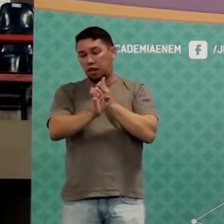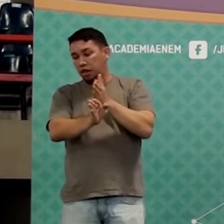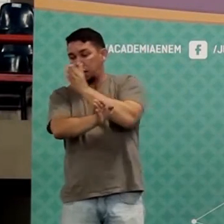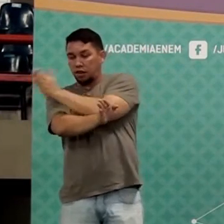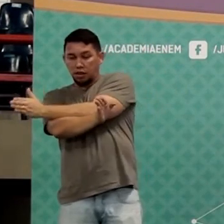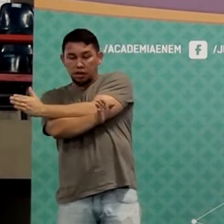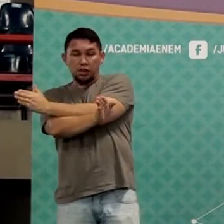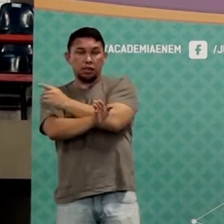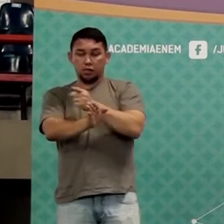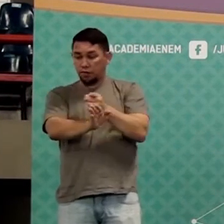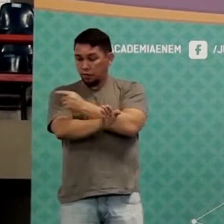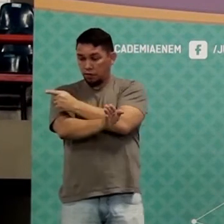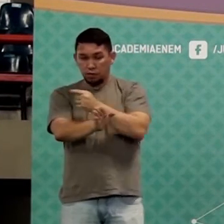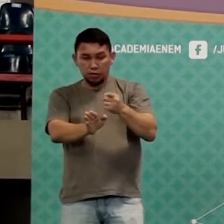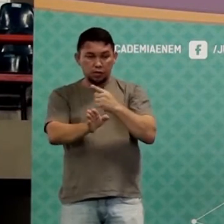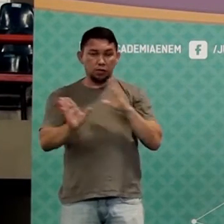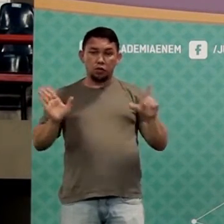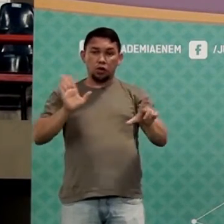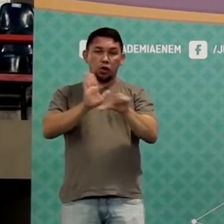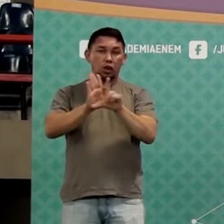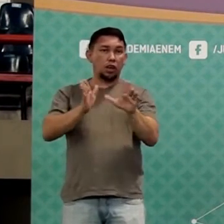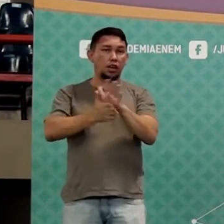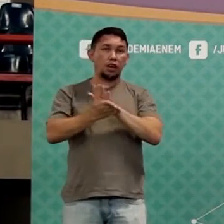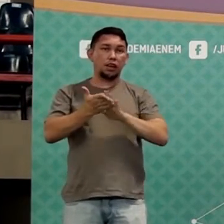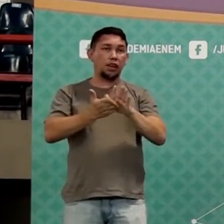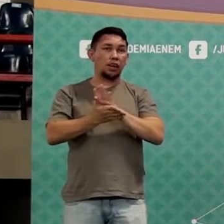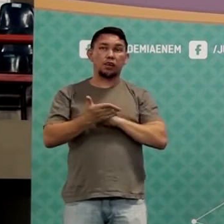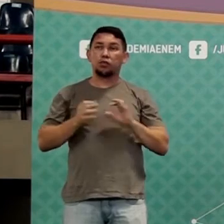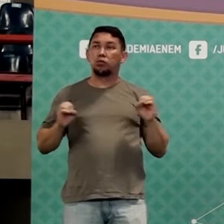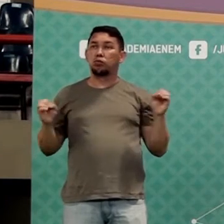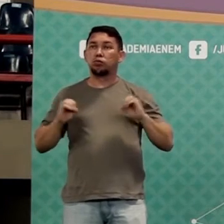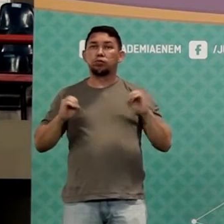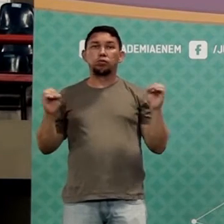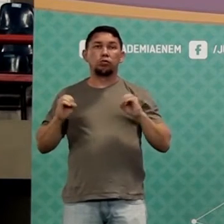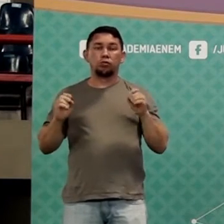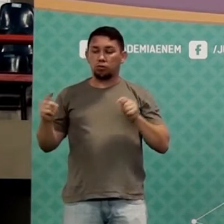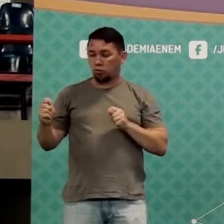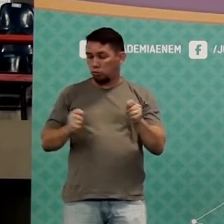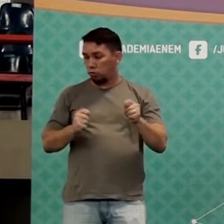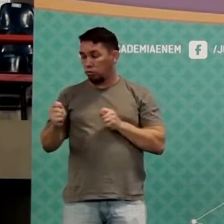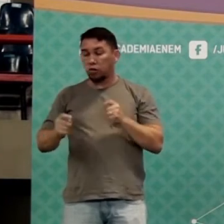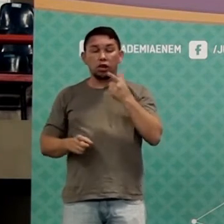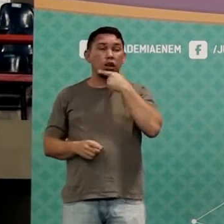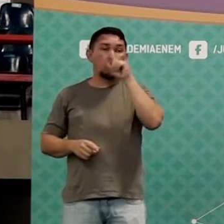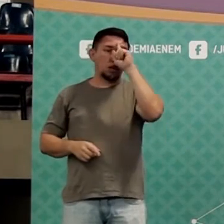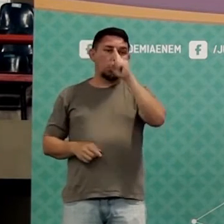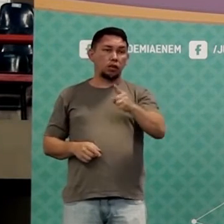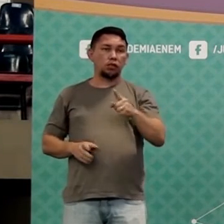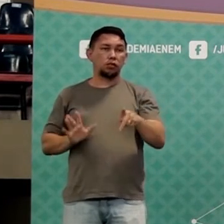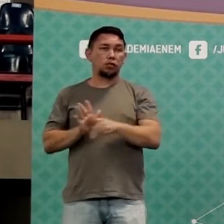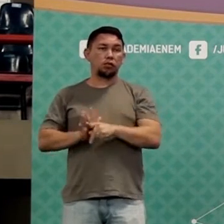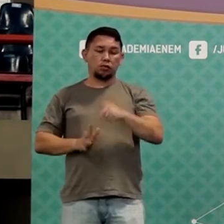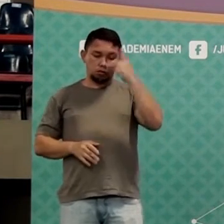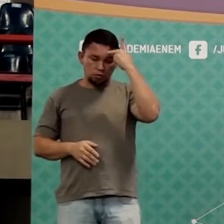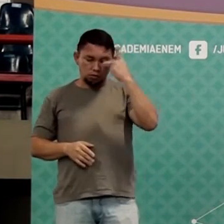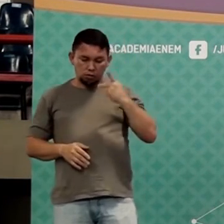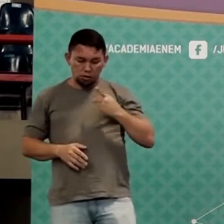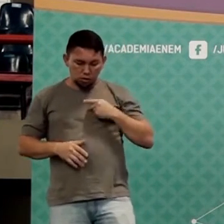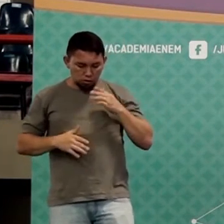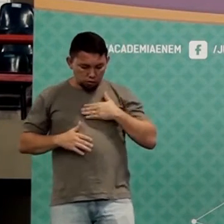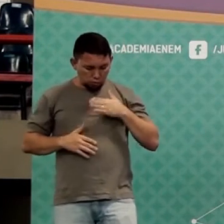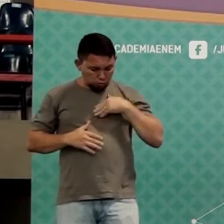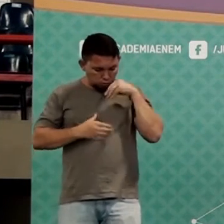acha que naquele momento que não tem lei, não tem nada regulando a gente. Quem regula a gente? A nossa